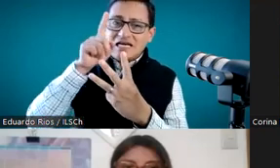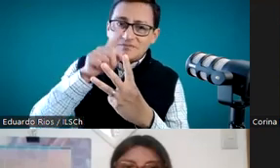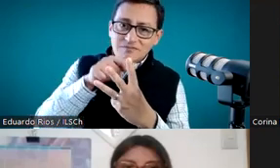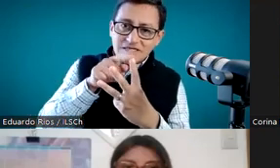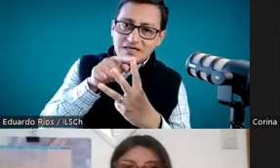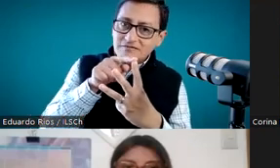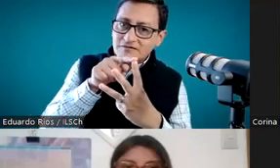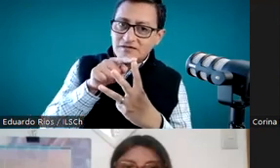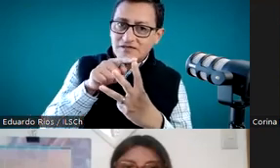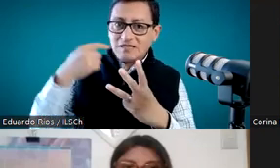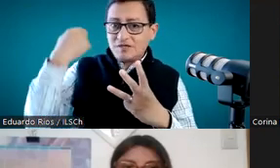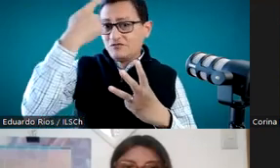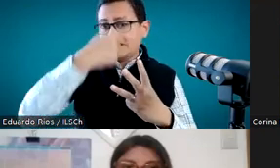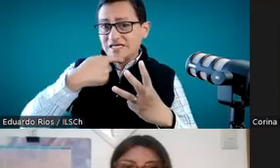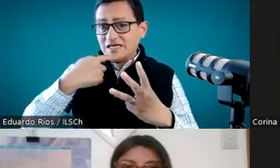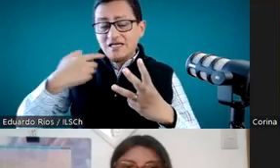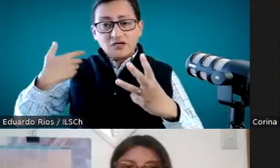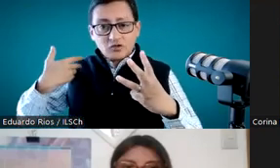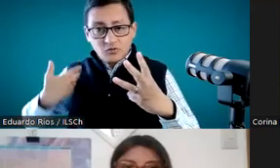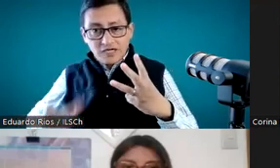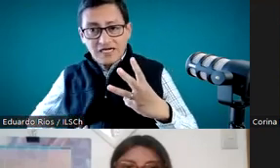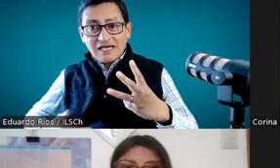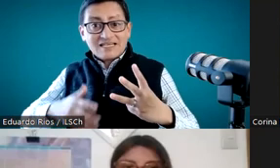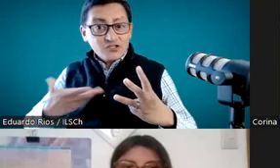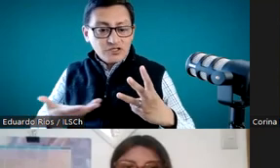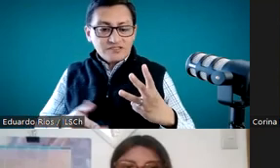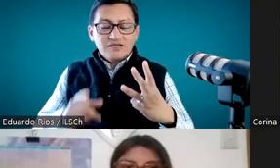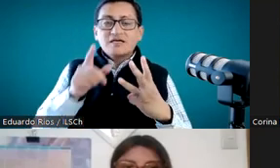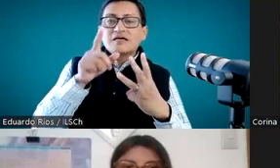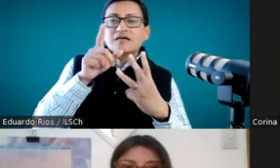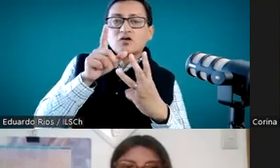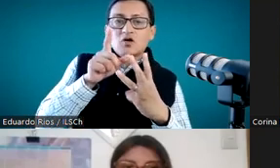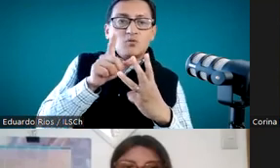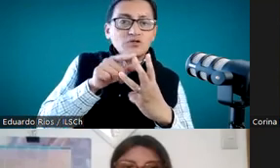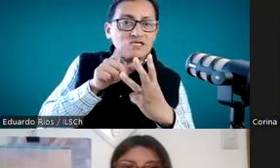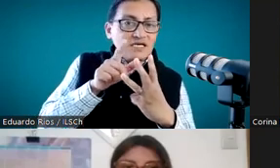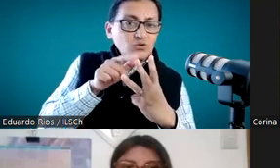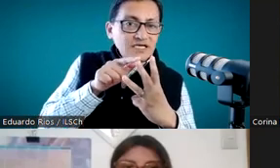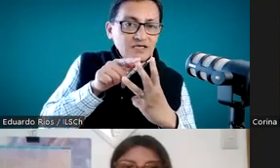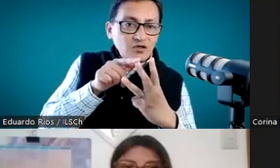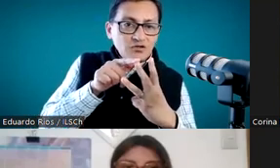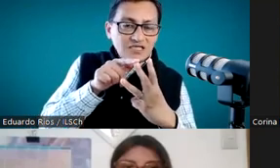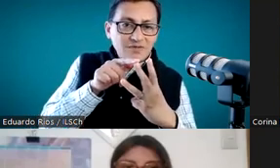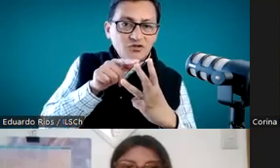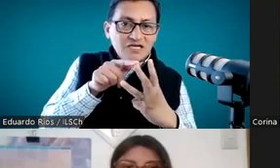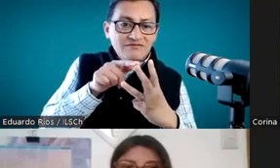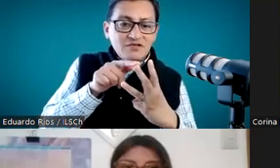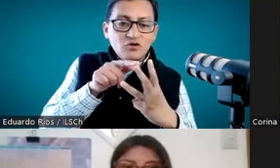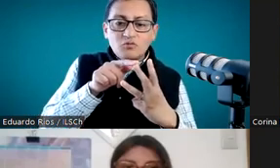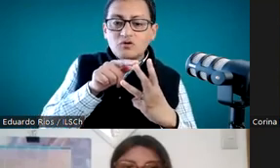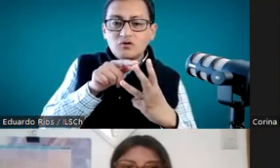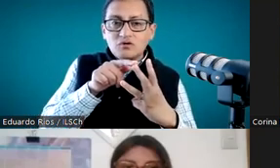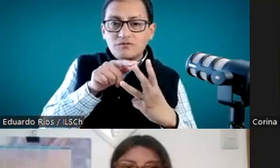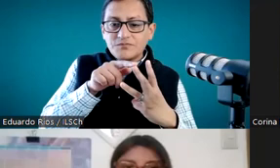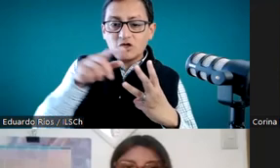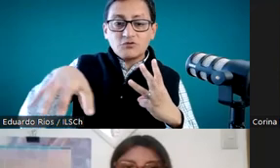sería la mímica, expresión facial, corporal, acciones. Cómo sería usar los elementos gráficos